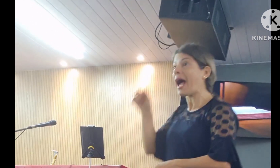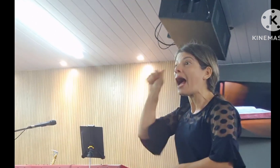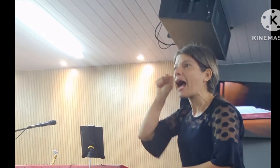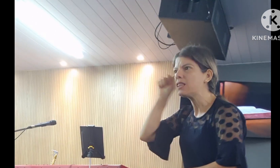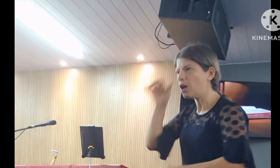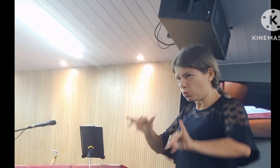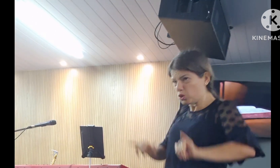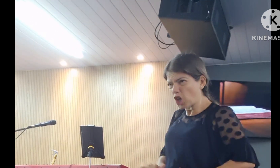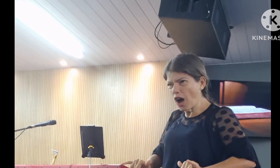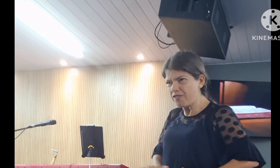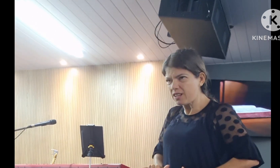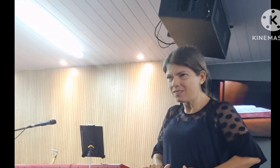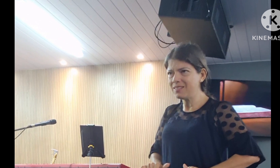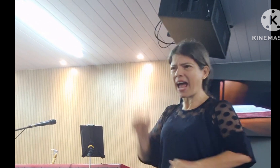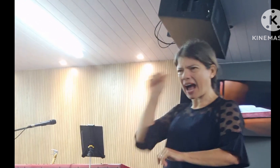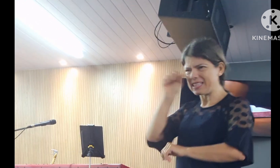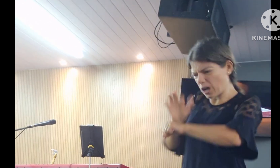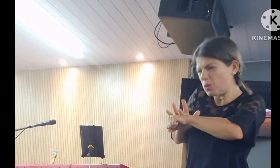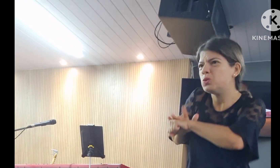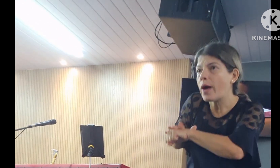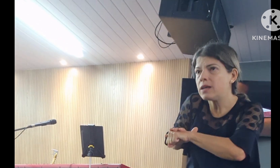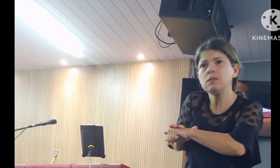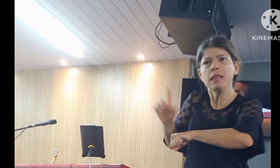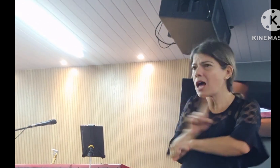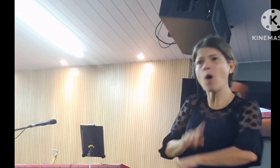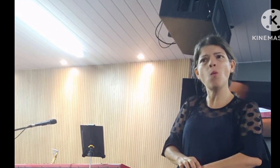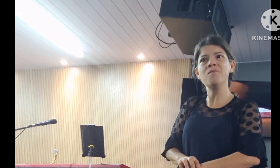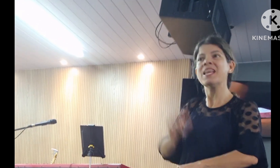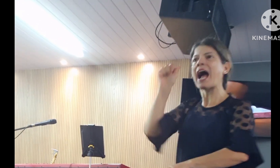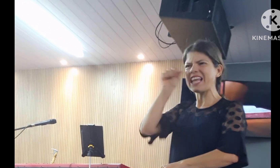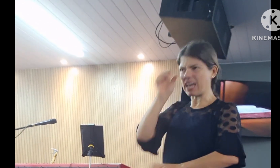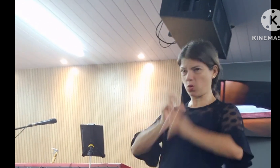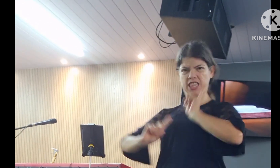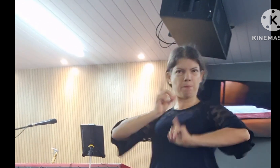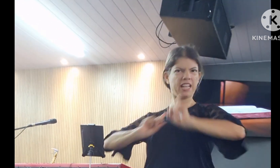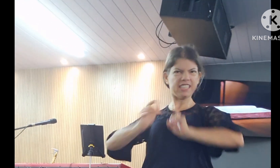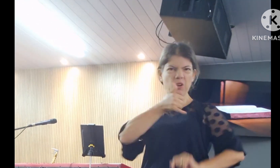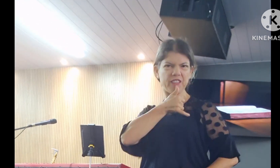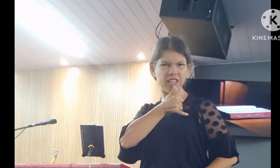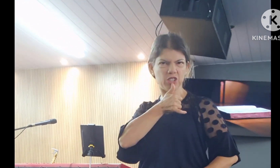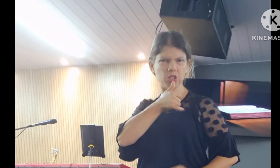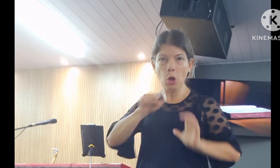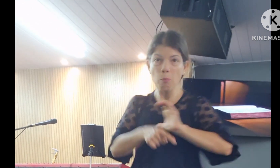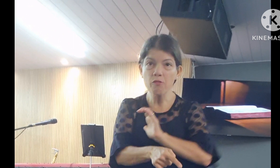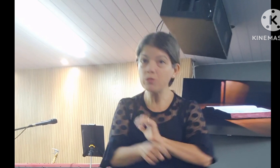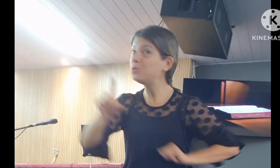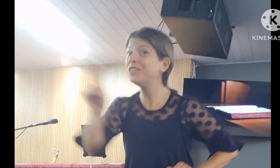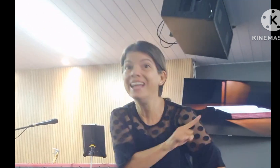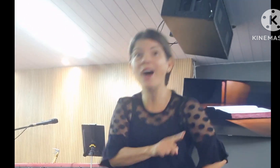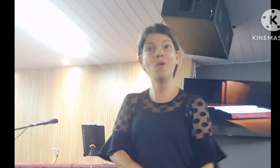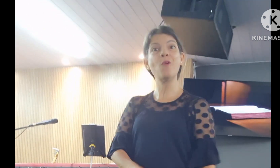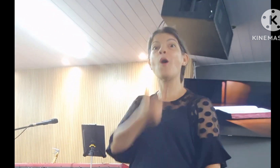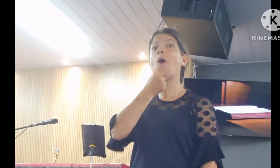sem doença, sem preocupação, sem depressão, sem nada. Ele era